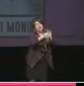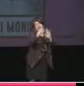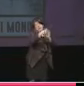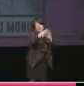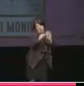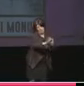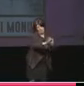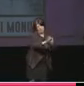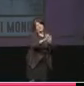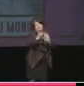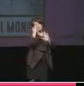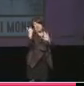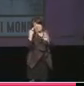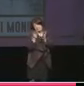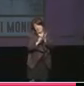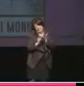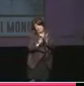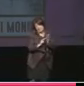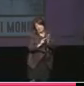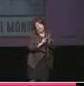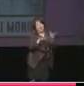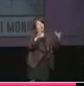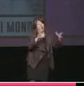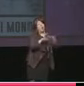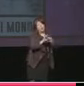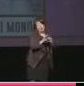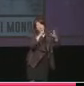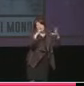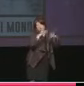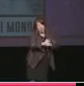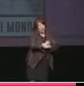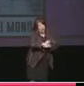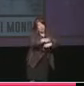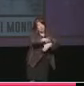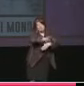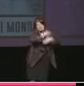che animerà i 5 giorni e le 5 notti del Salone del Libro di Torino